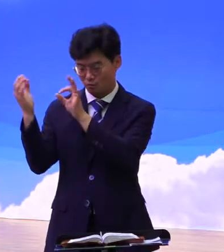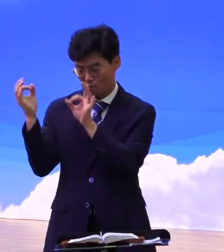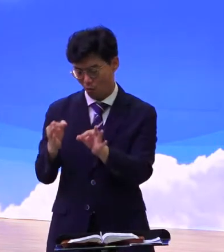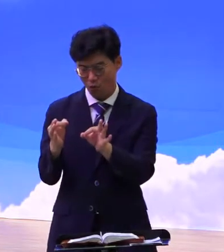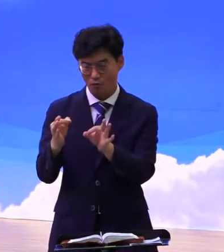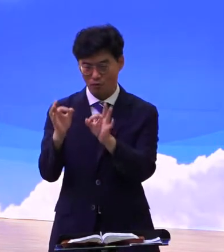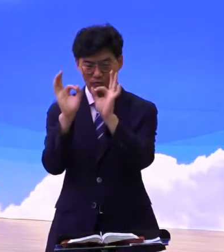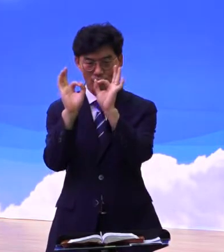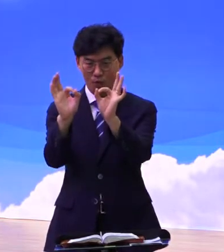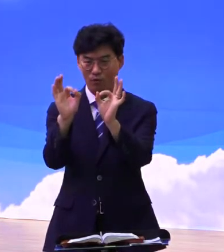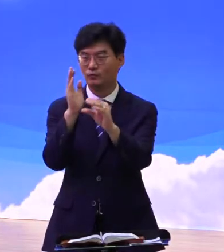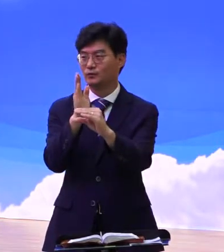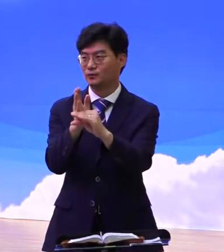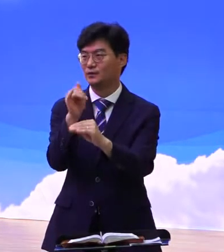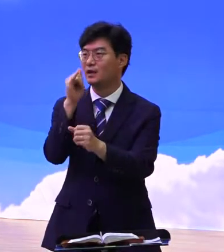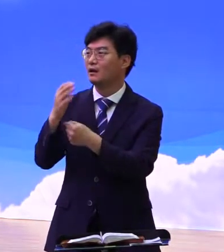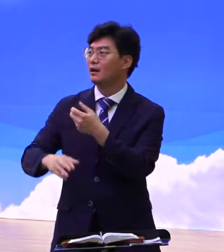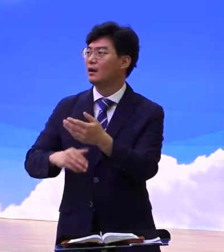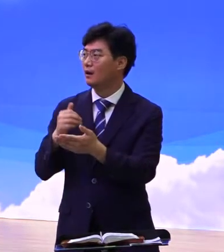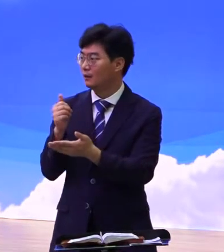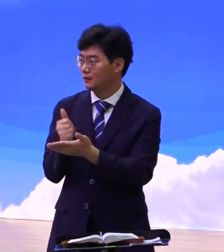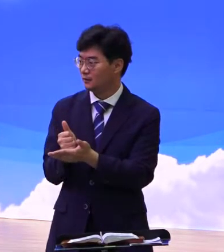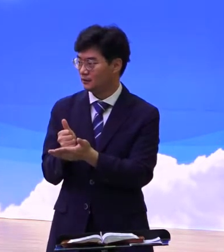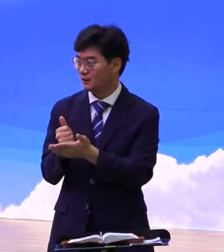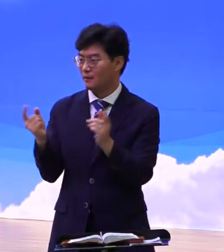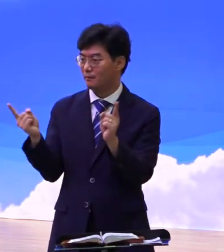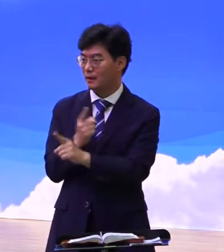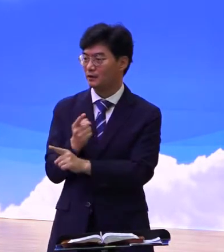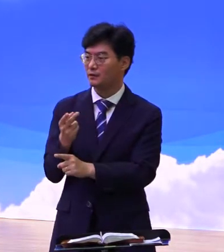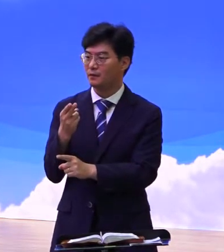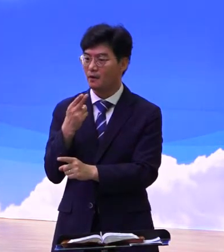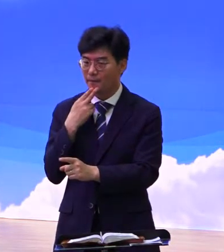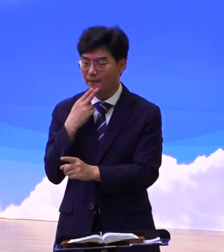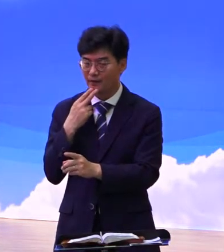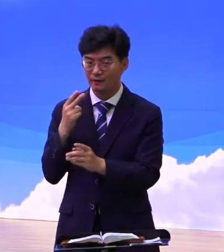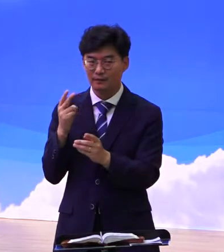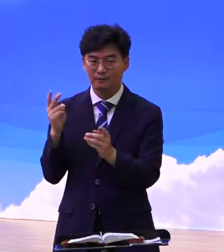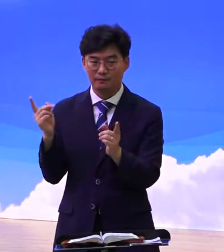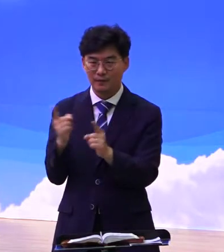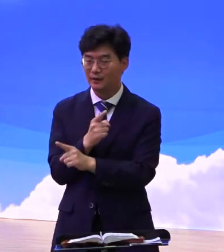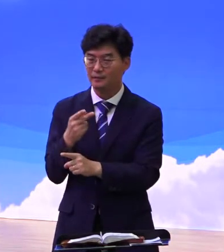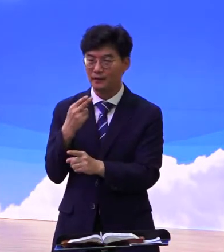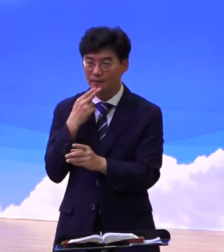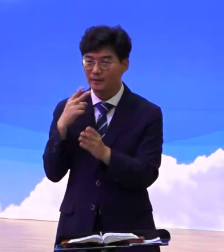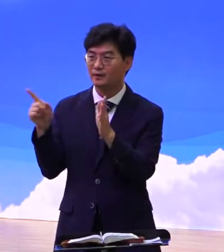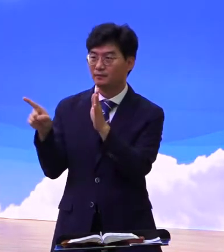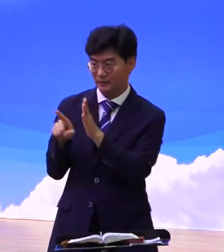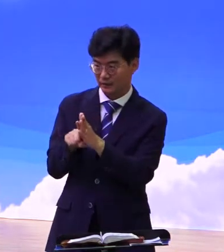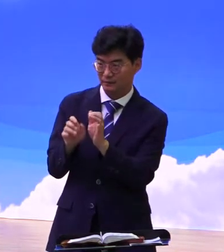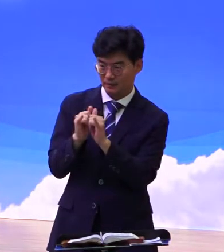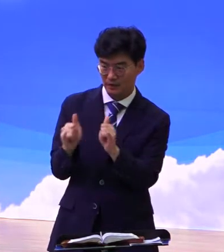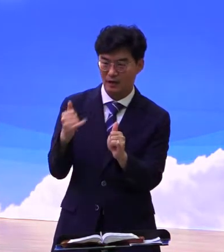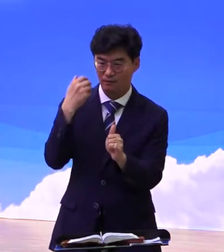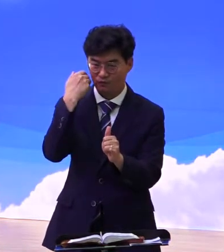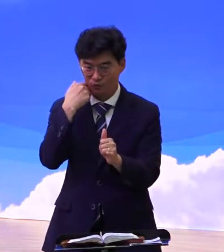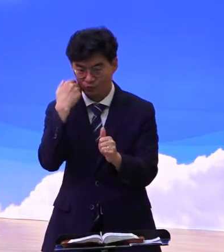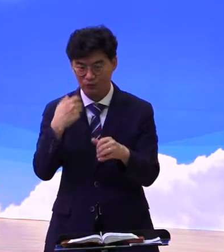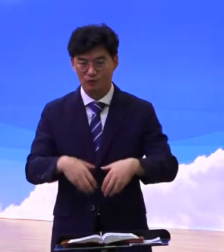저와 여러분들이 하나님의 그 불변의 진리의 말씀을 붙잡고 믿음의 용사로